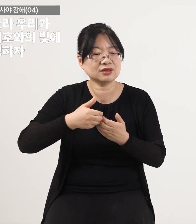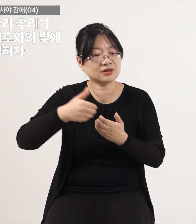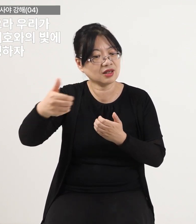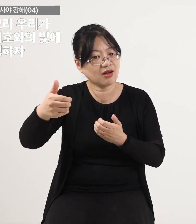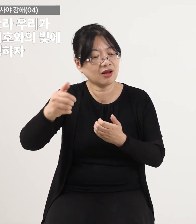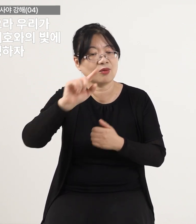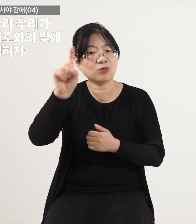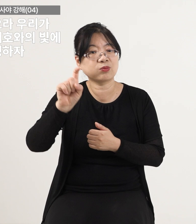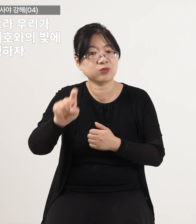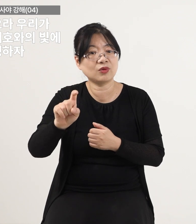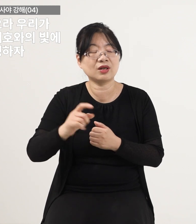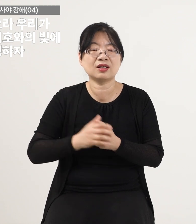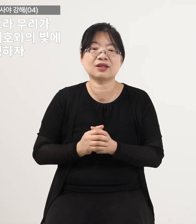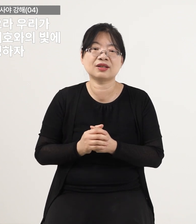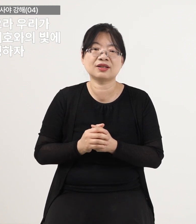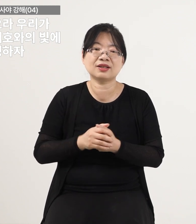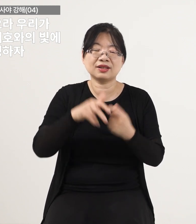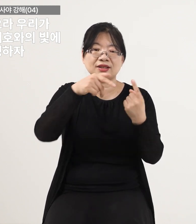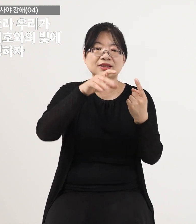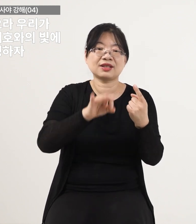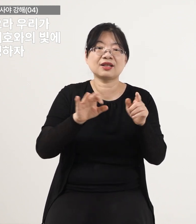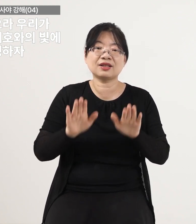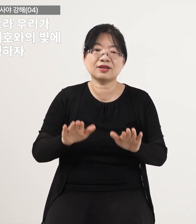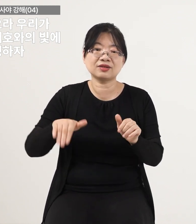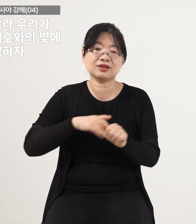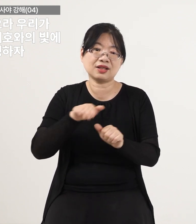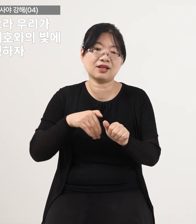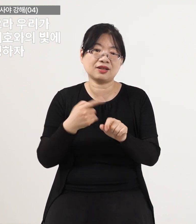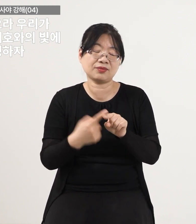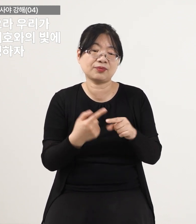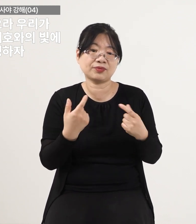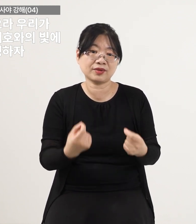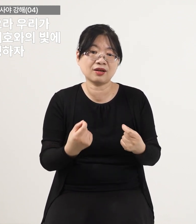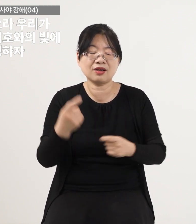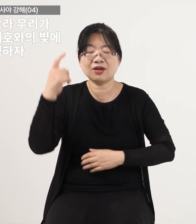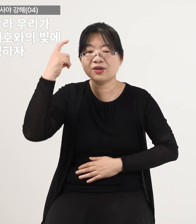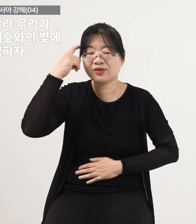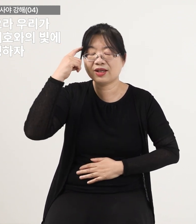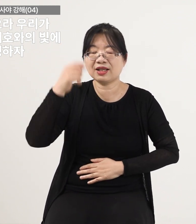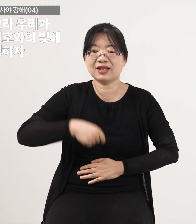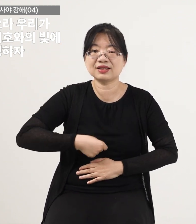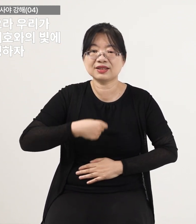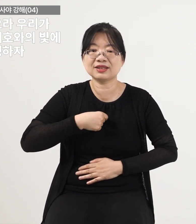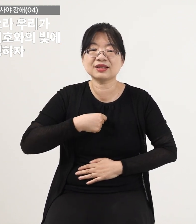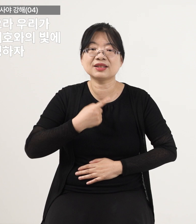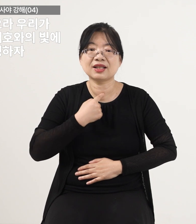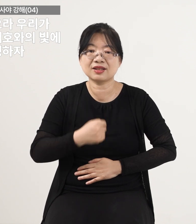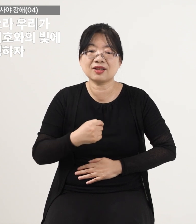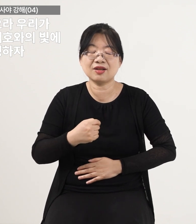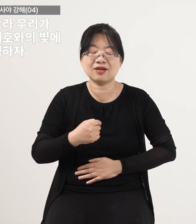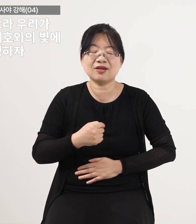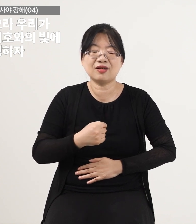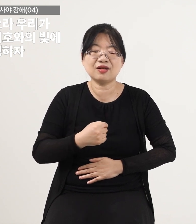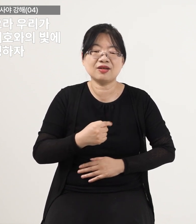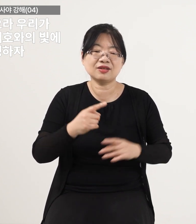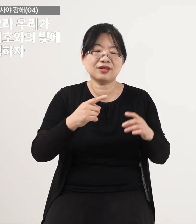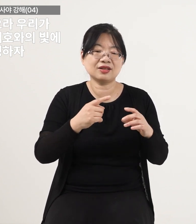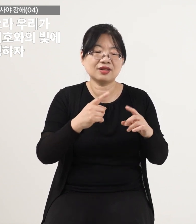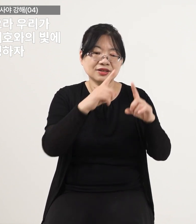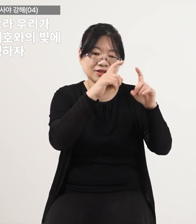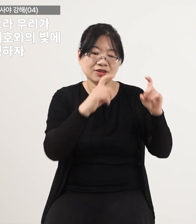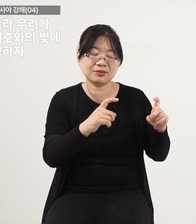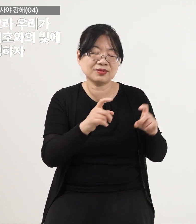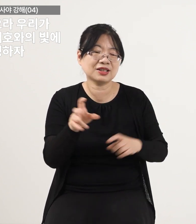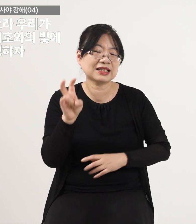얘기입니까? 그것이 일장의 현실이었어요. 어찌하여 신실하던 성읍이 창기가 되었는고.